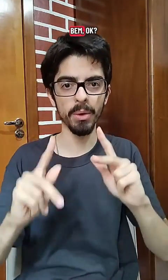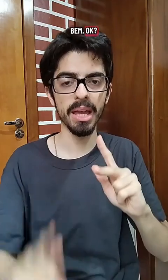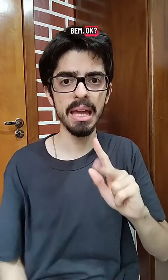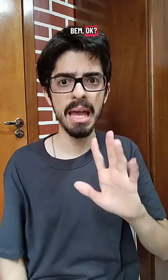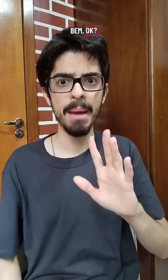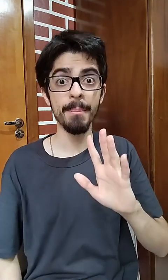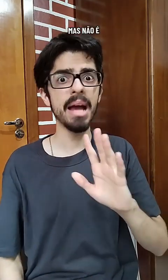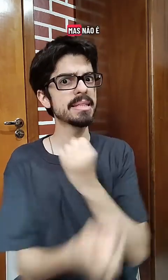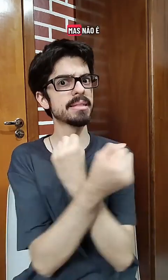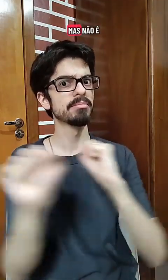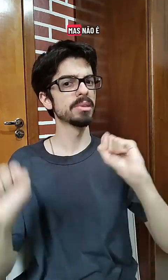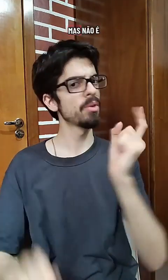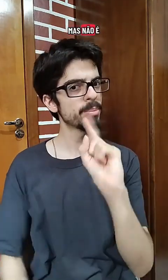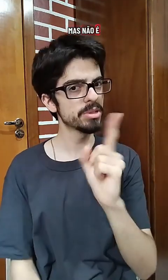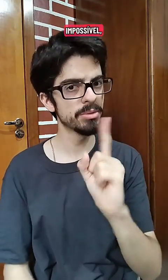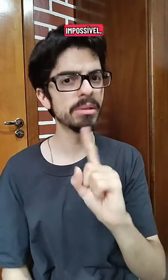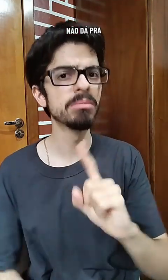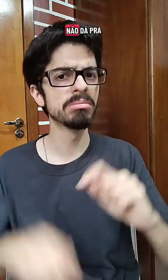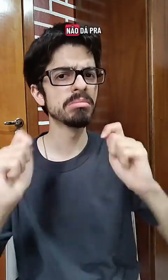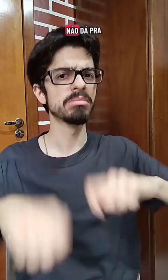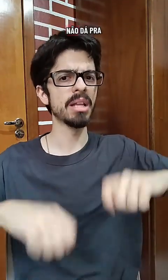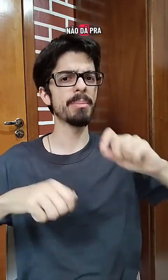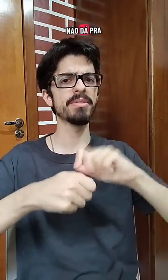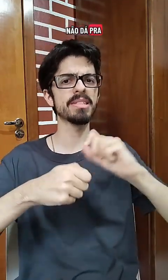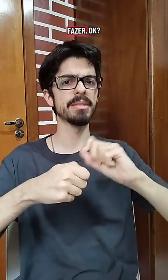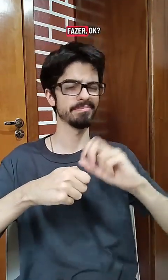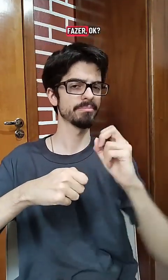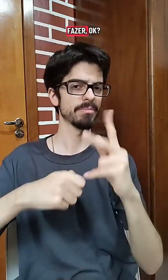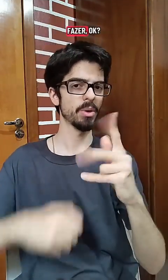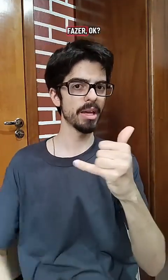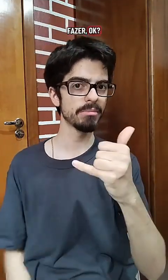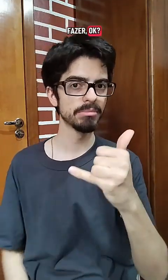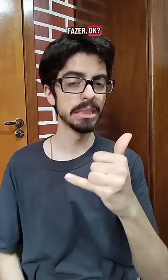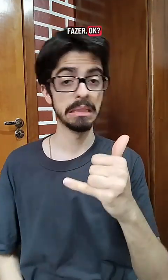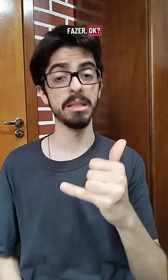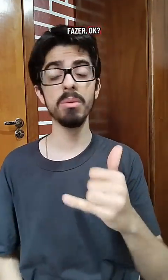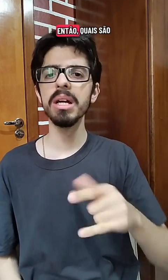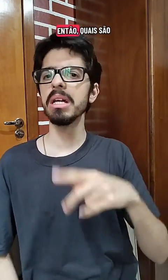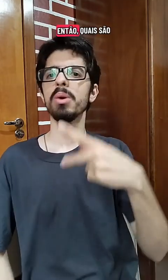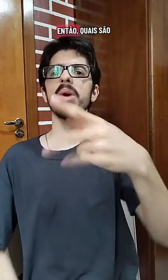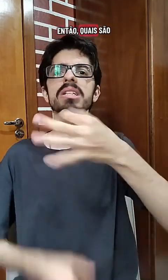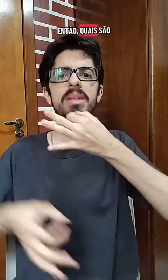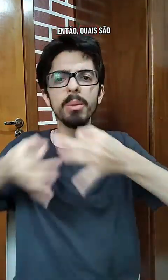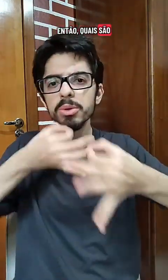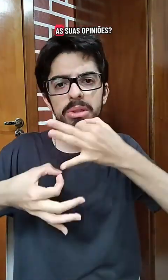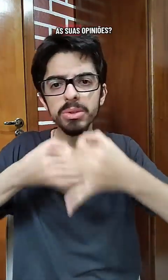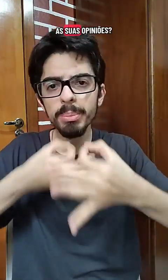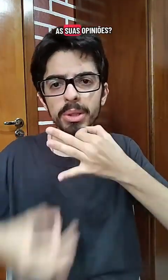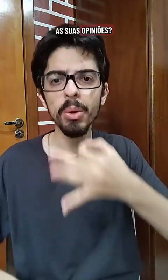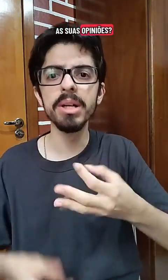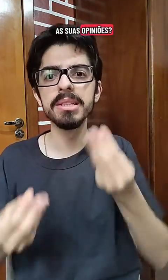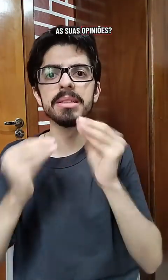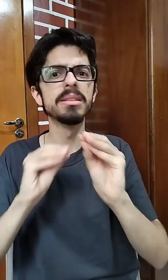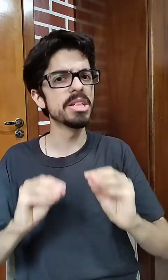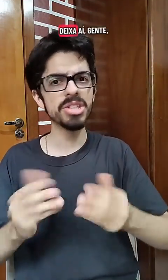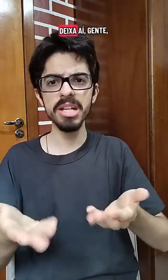ok? Mas não é impossível não, dá para fazer, ok? Então, quais são as suas opiniões? Deixa aí,